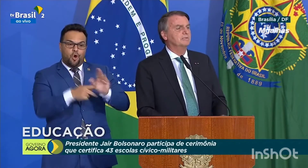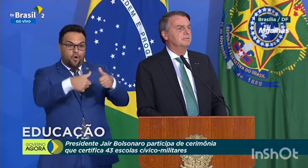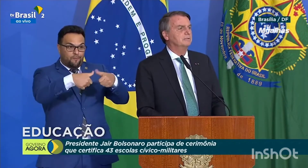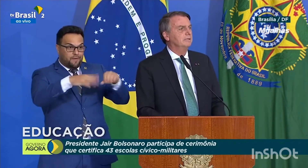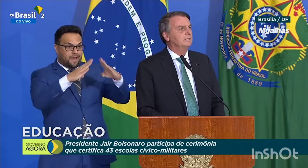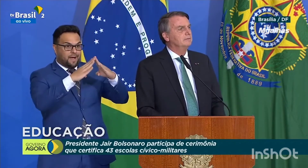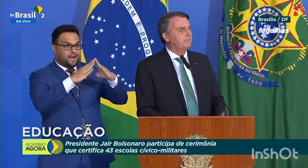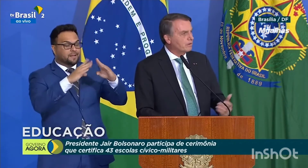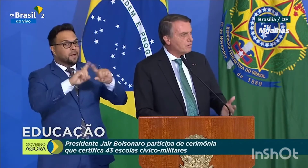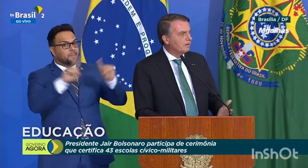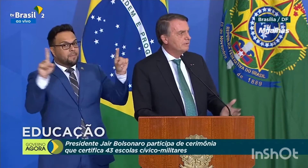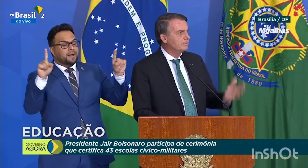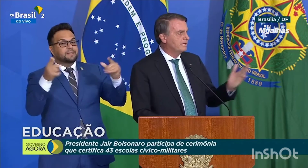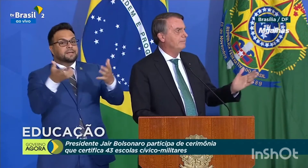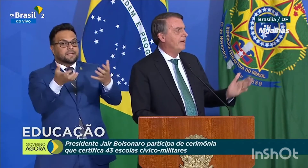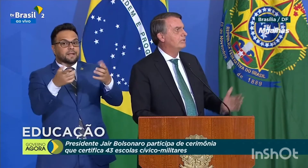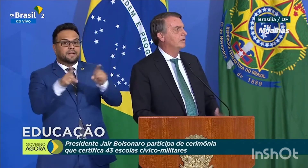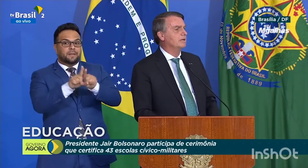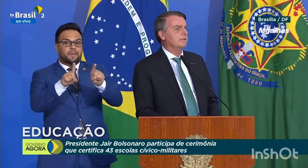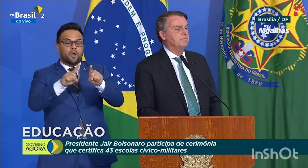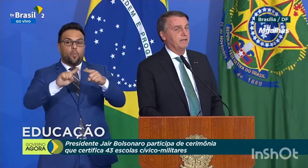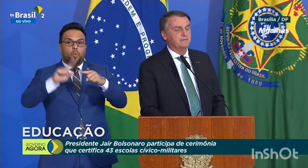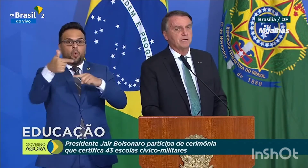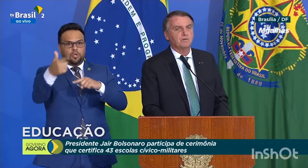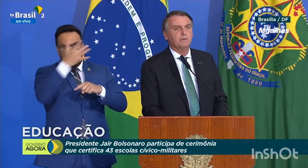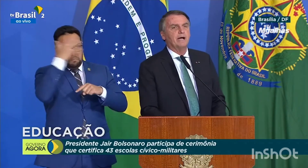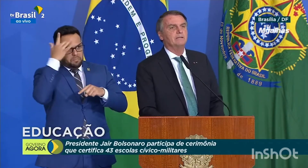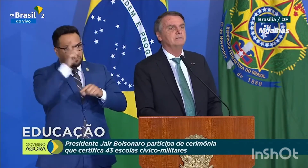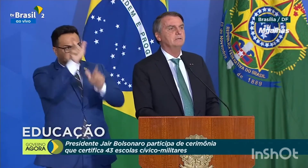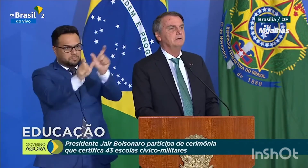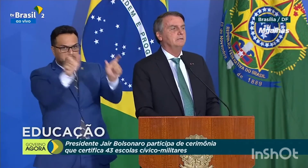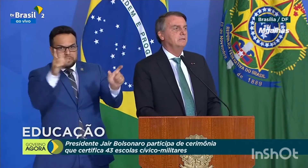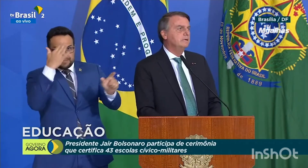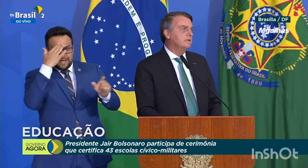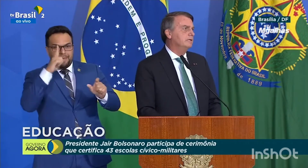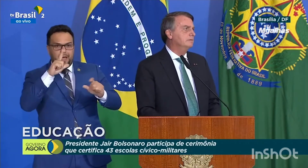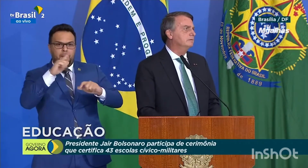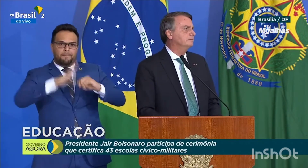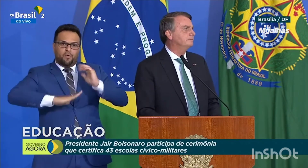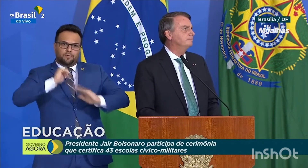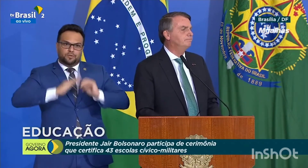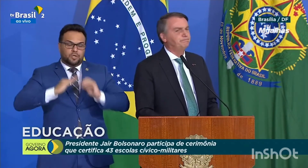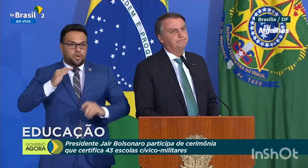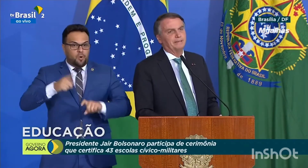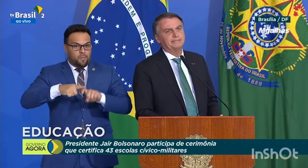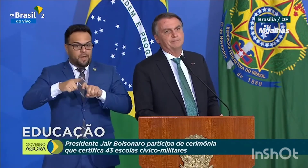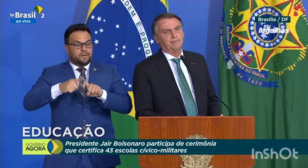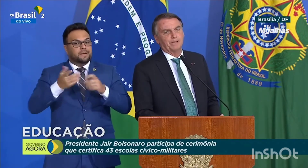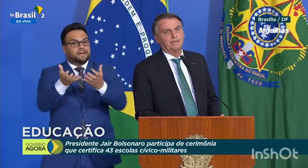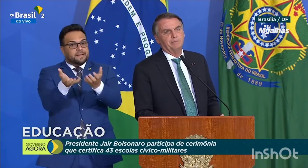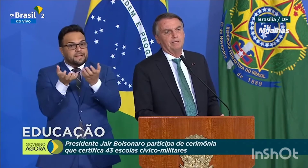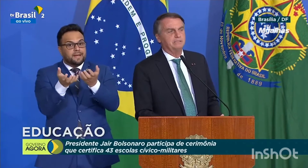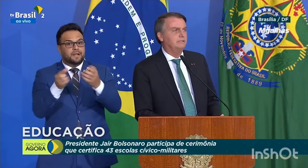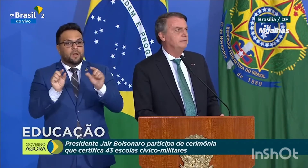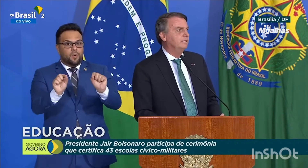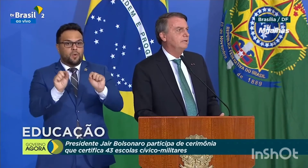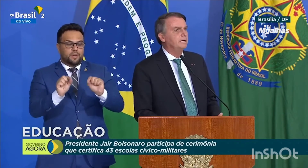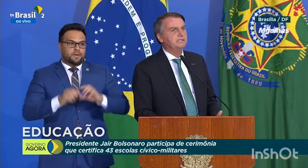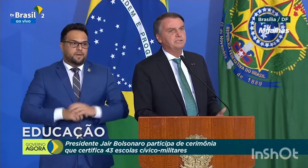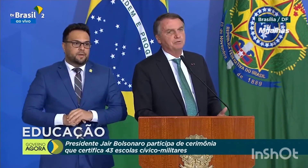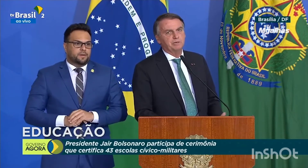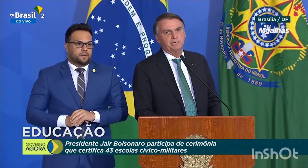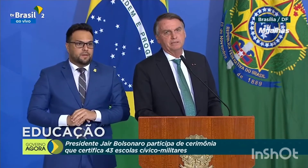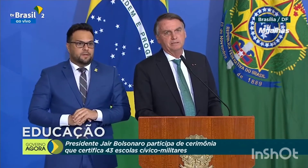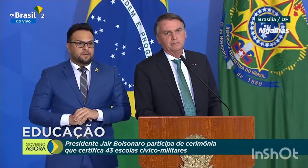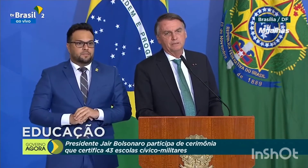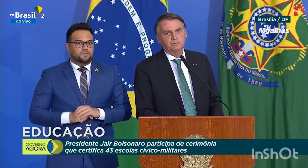não só isso bem Como que remédio aqui deve ter acompanhado queriam basicamente